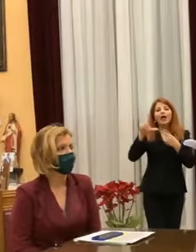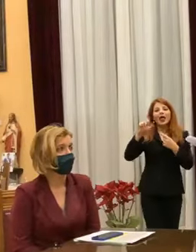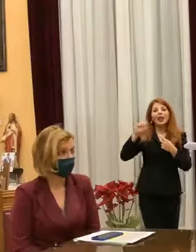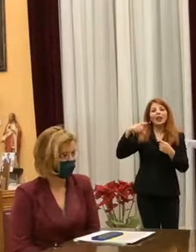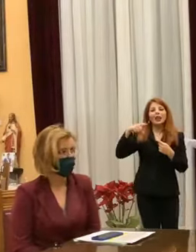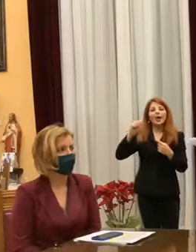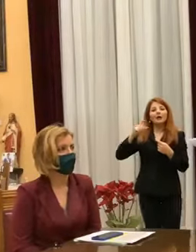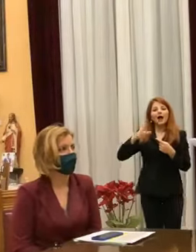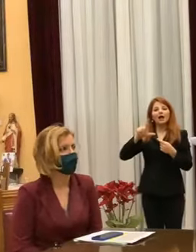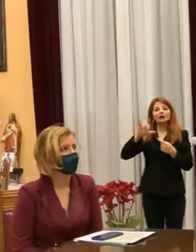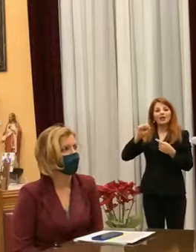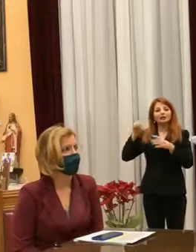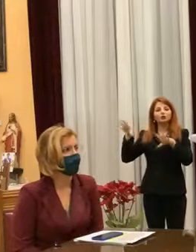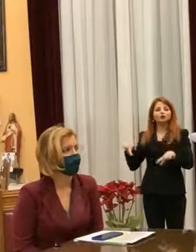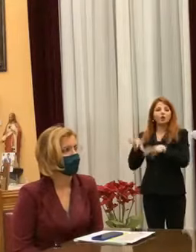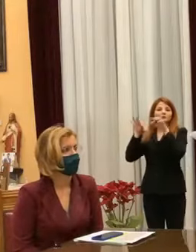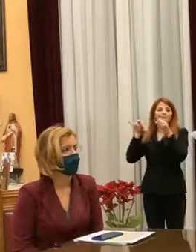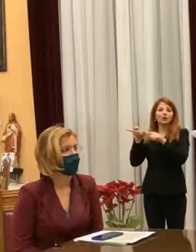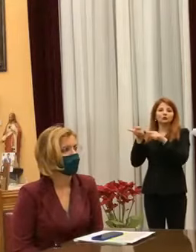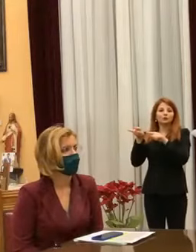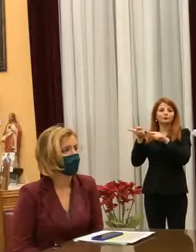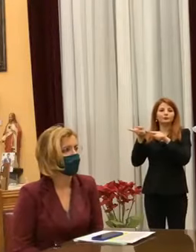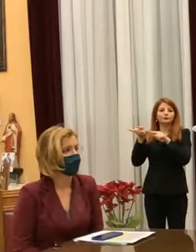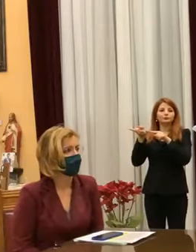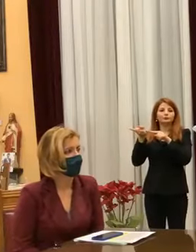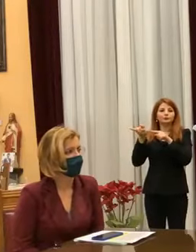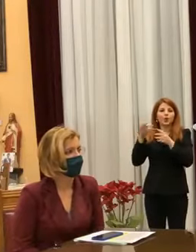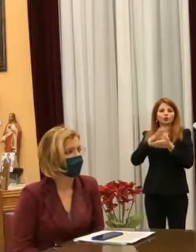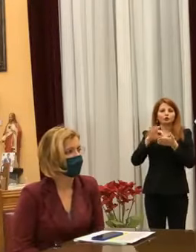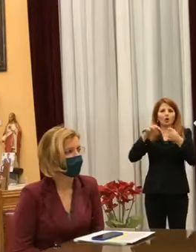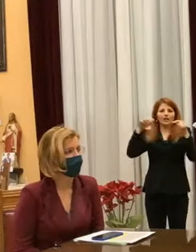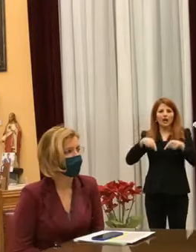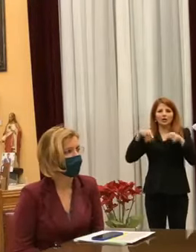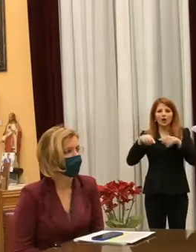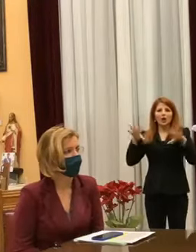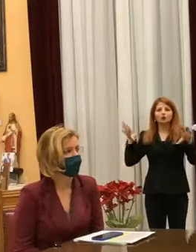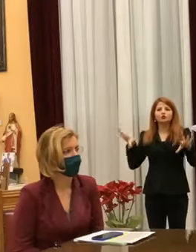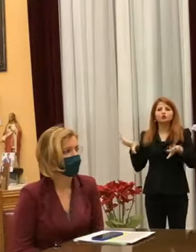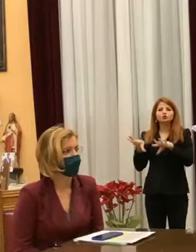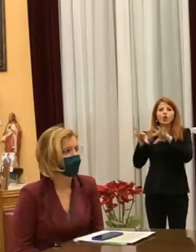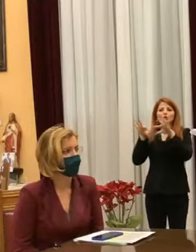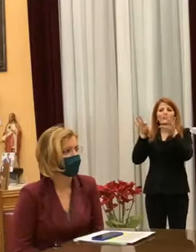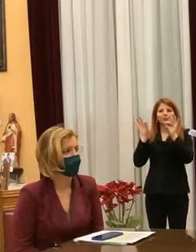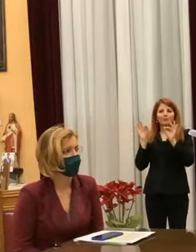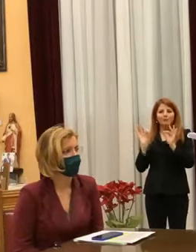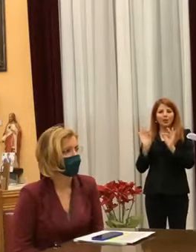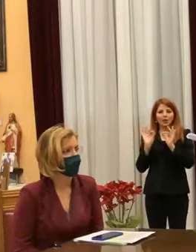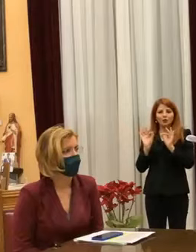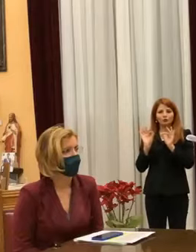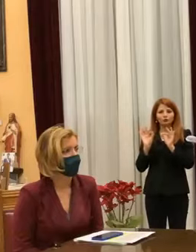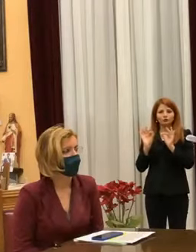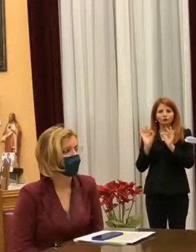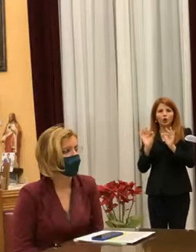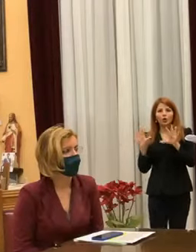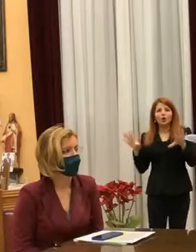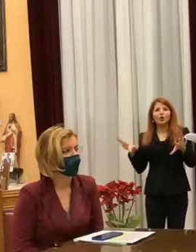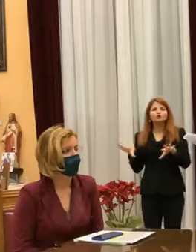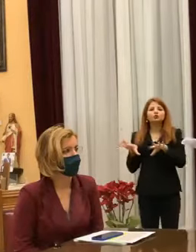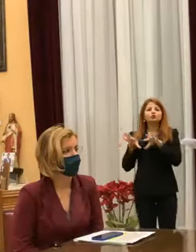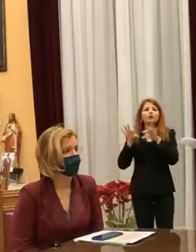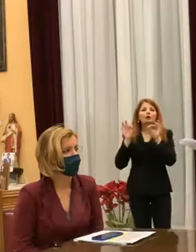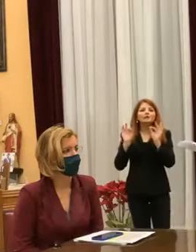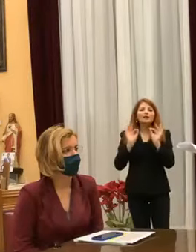sospeso da oggi, è sospeso dall'esercizio delle funzioni e dall'incarico di direttore generale dell'azienda sanitaria provinciale di Messina per la durata di